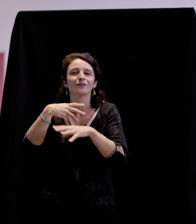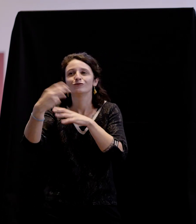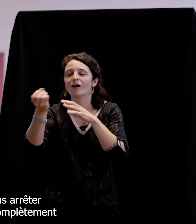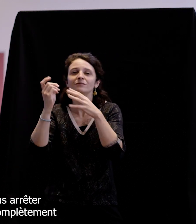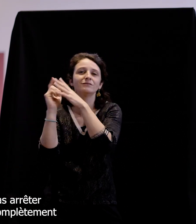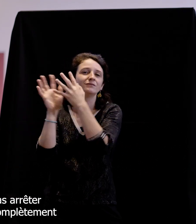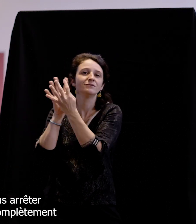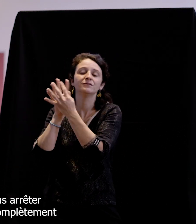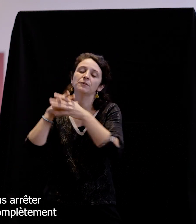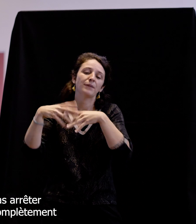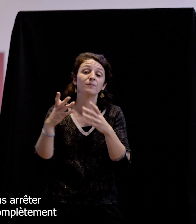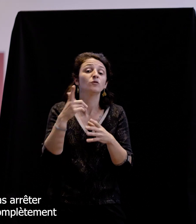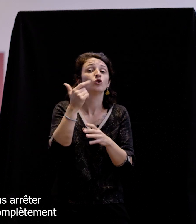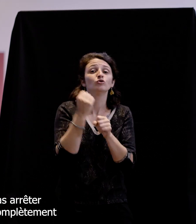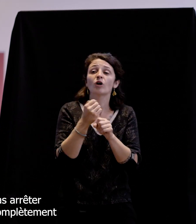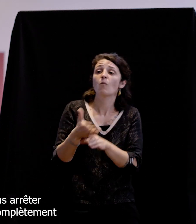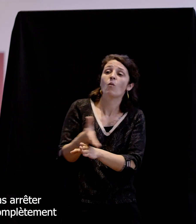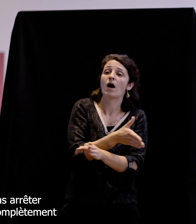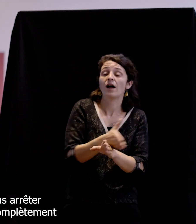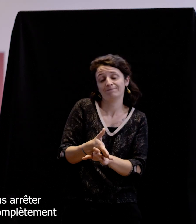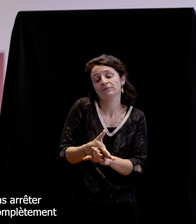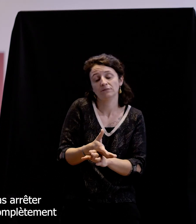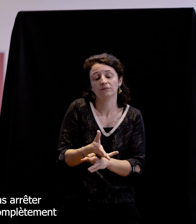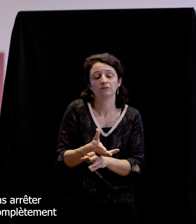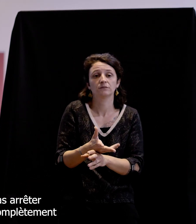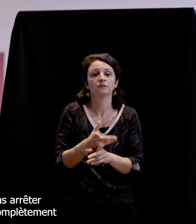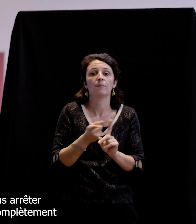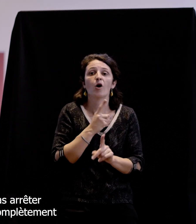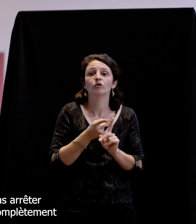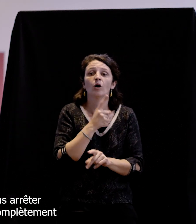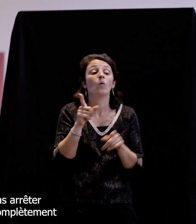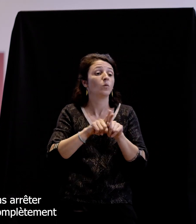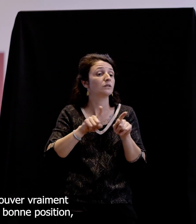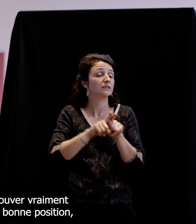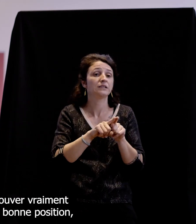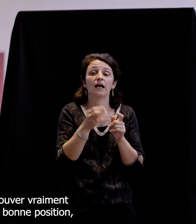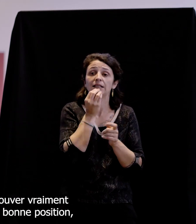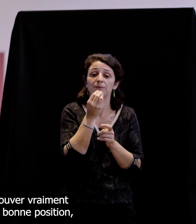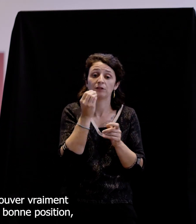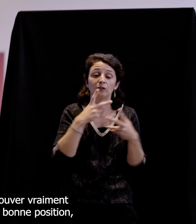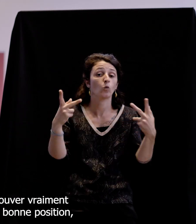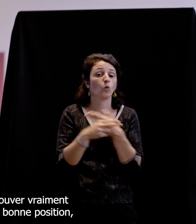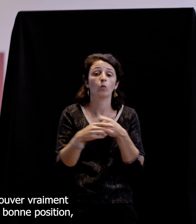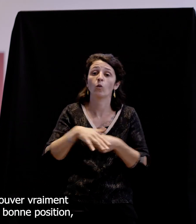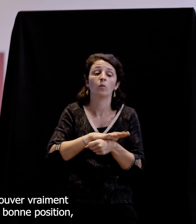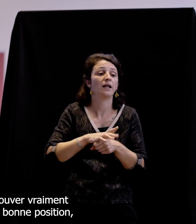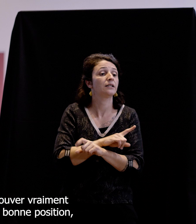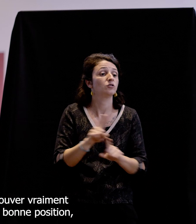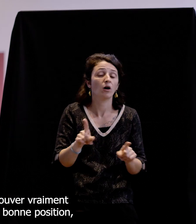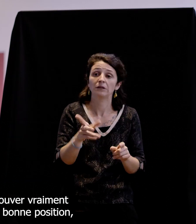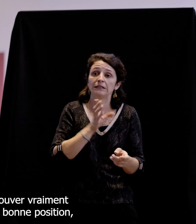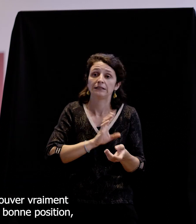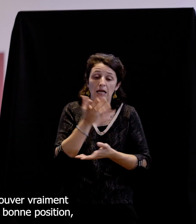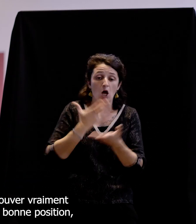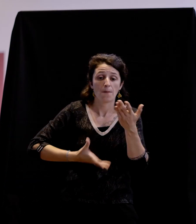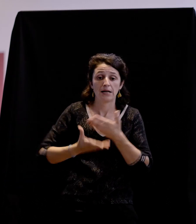utile. Et puis, essayer de trouver ne pas arrêter l'alimentation complètement si on peut, mais trouver vraiment la bonne texture, la